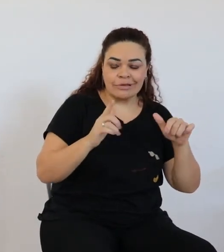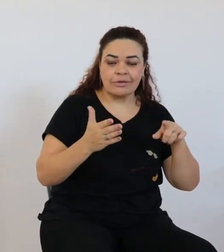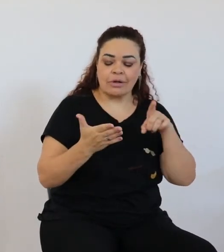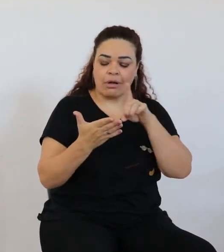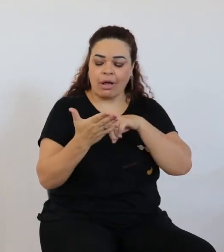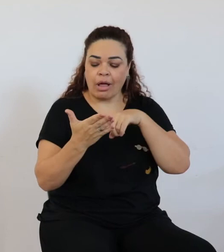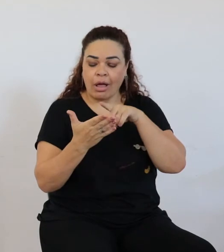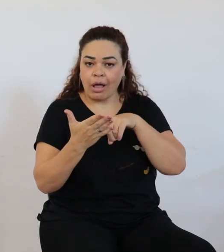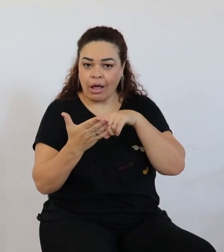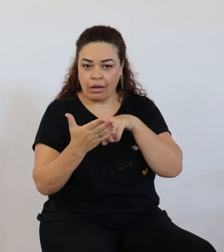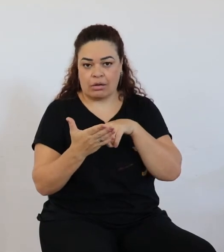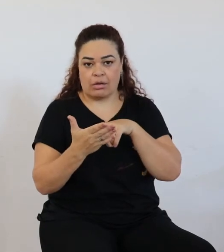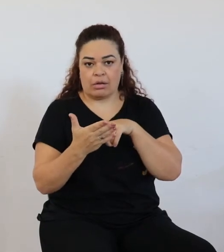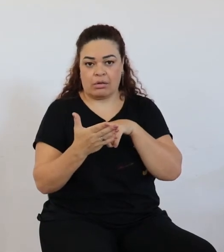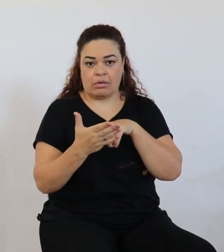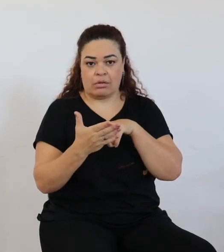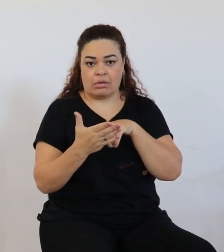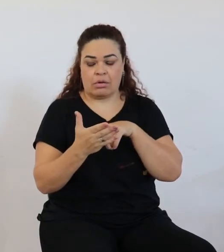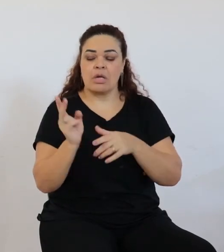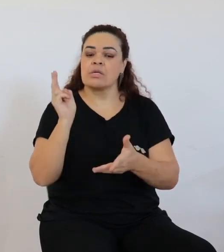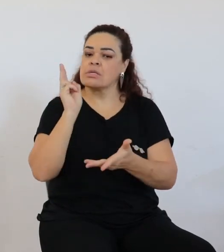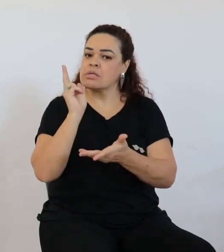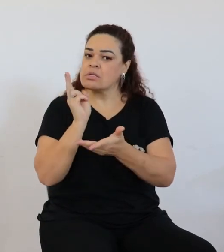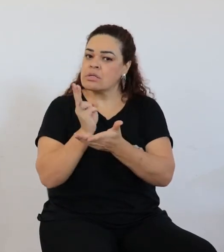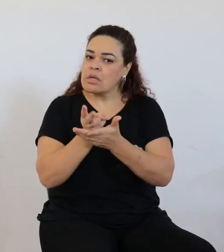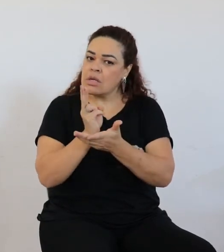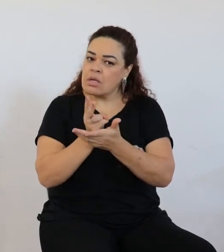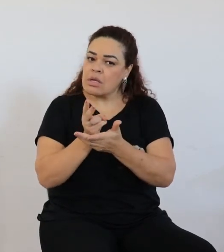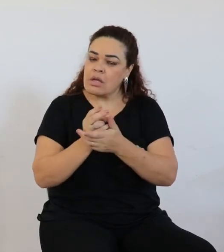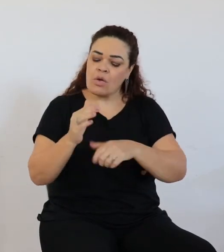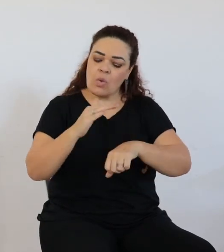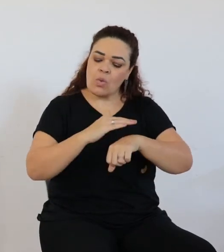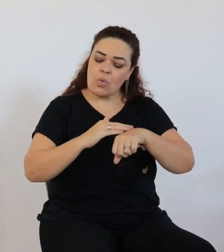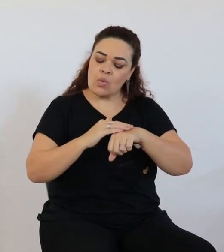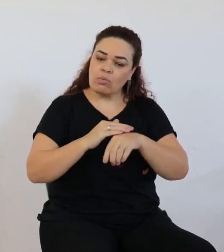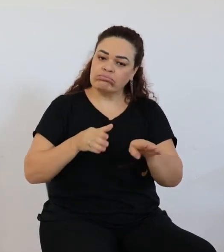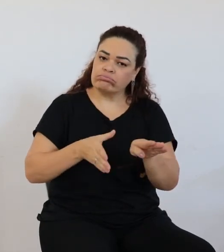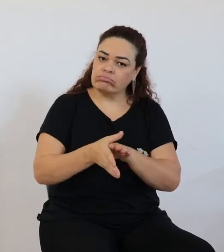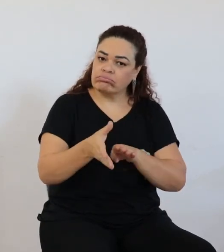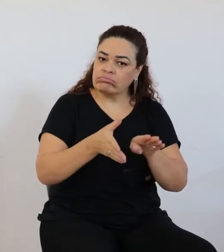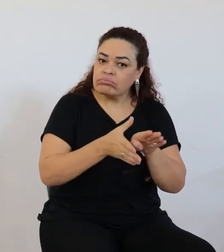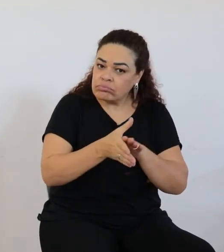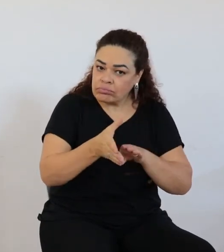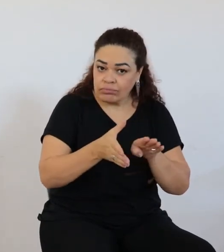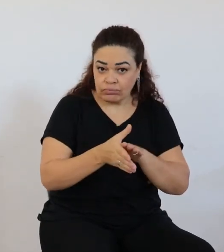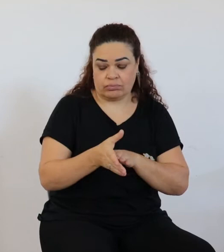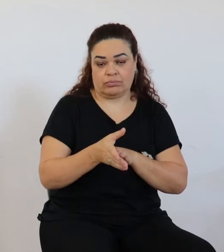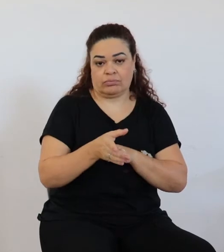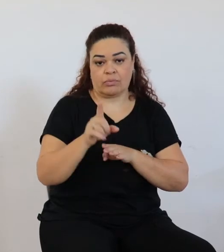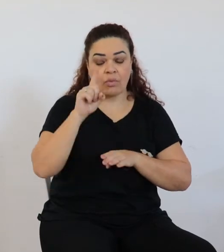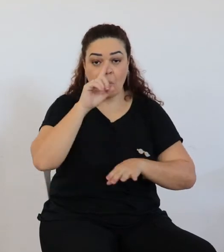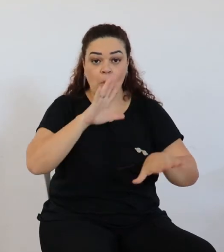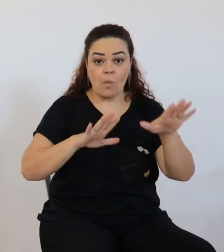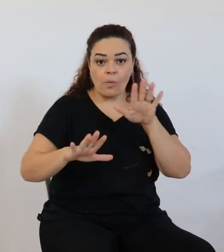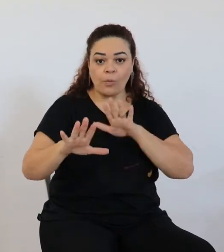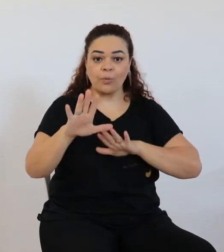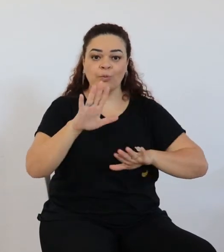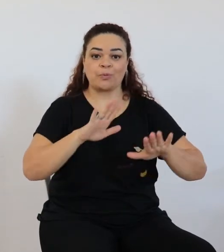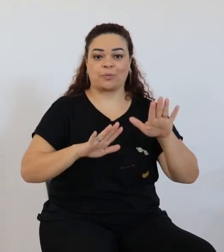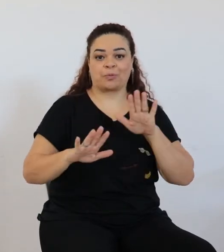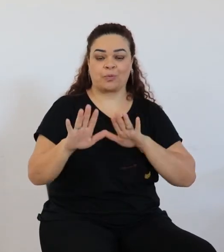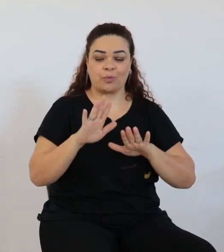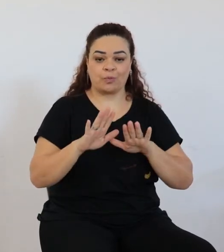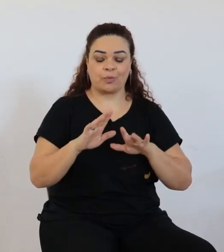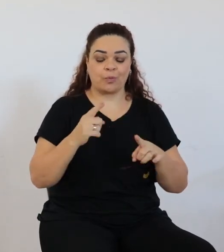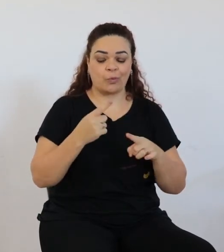famílias, né? Eu tenho conversado da importância da gente tomar cuidado para não deixar essa criança